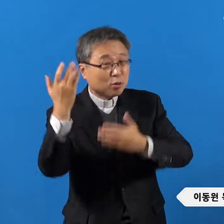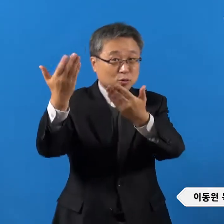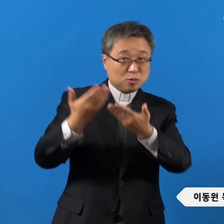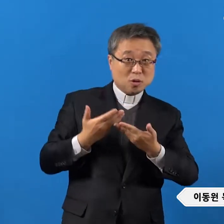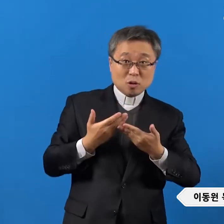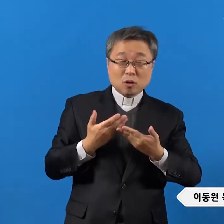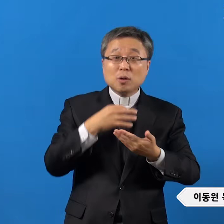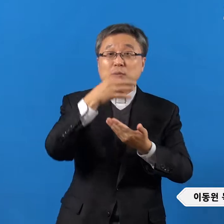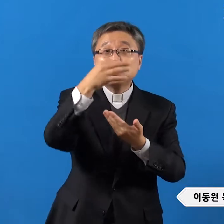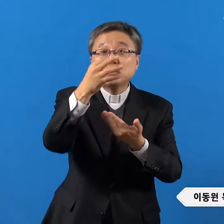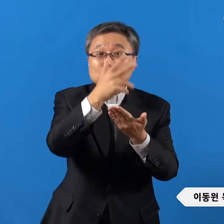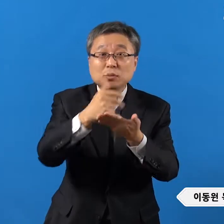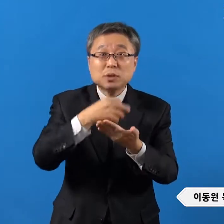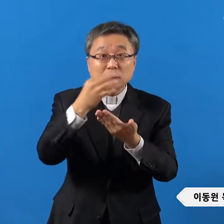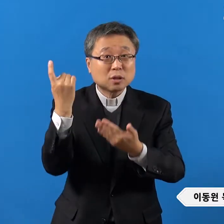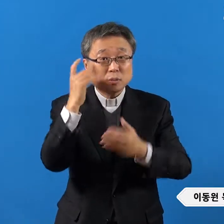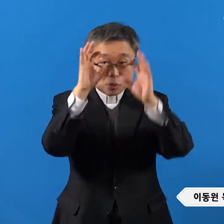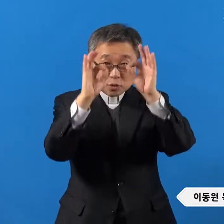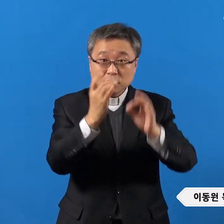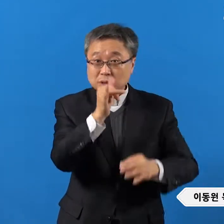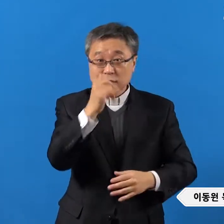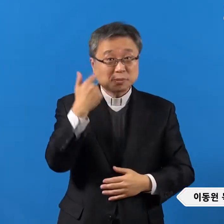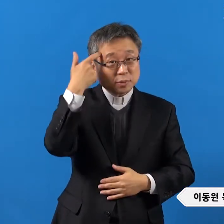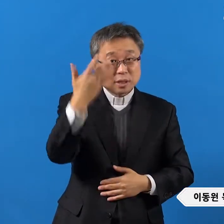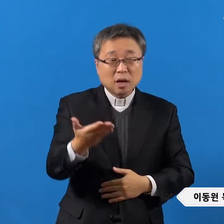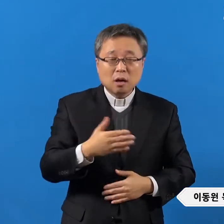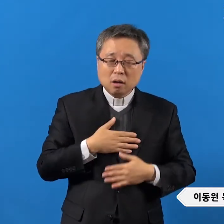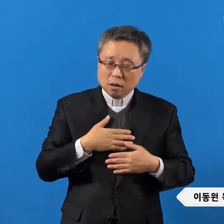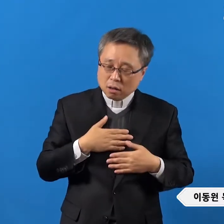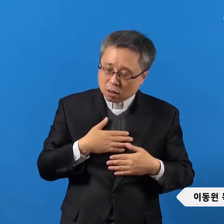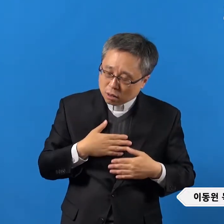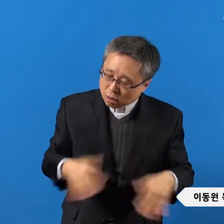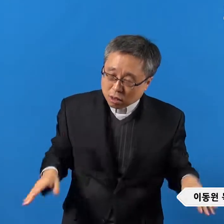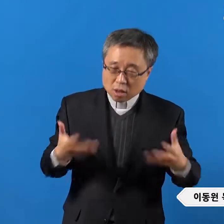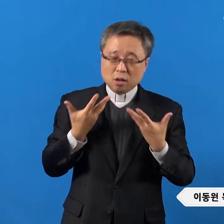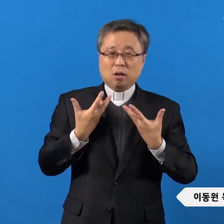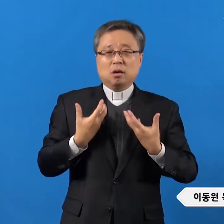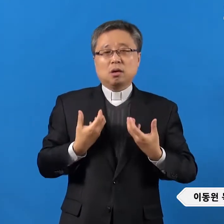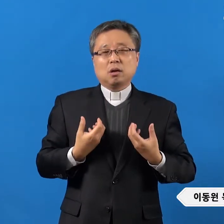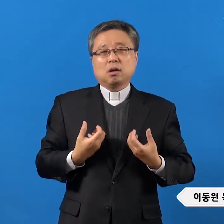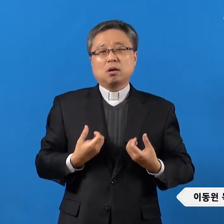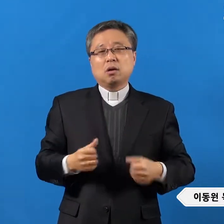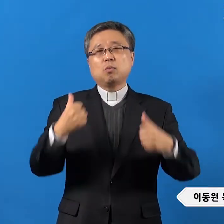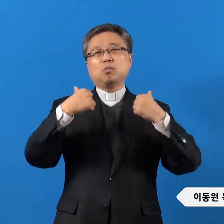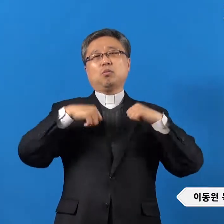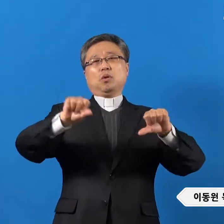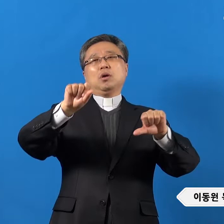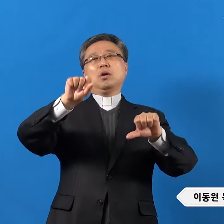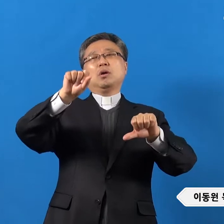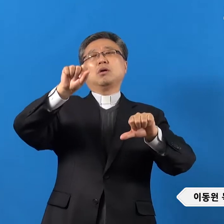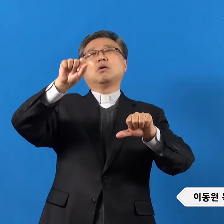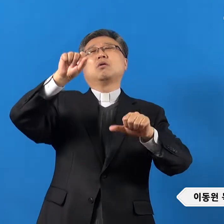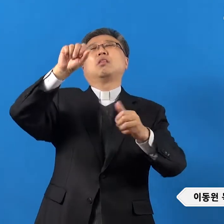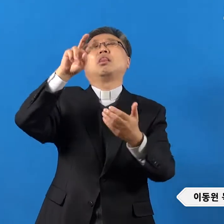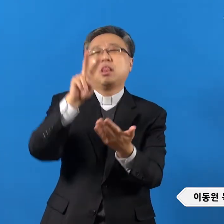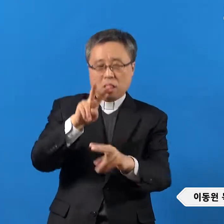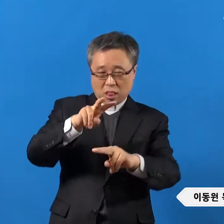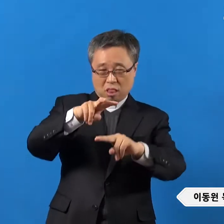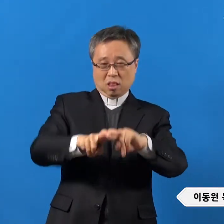들어본 적이 계십니까? 피곤해서 좌절하고 주저앉아버린 선지자 엘리야에게 필요했던 것은